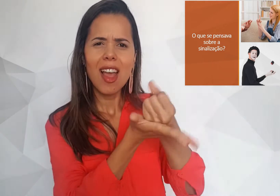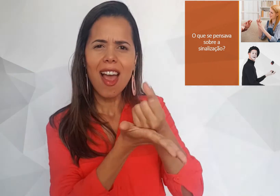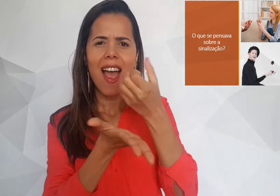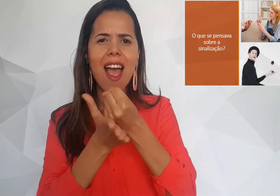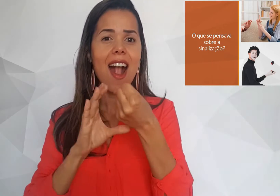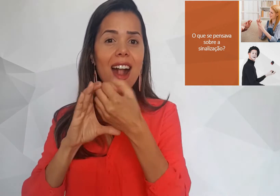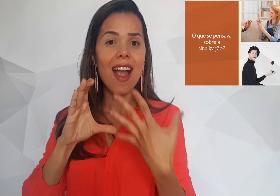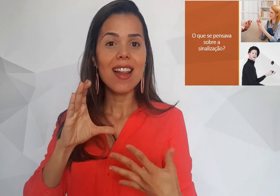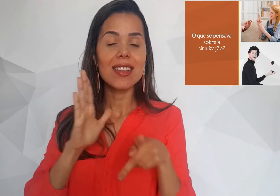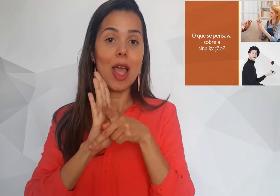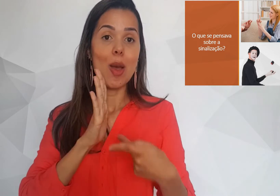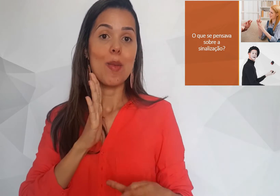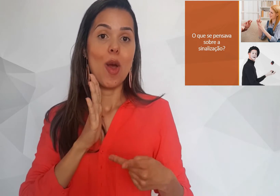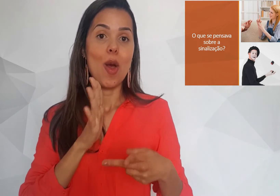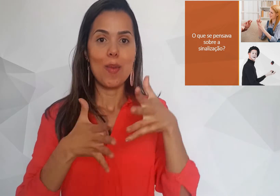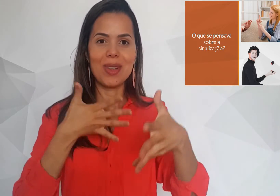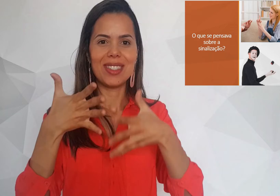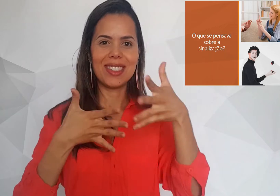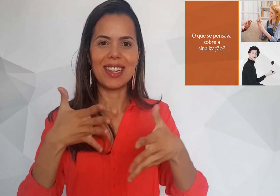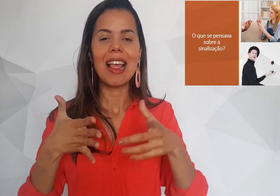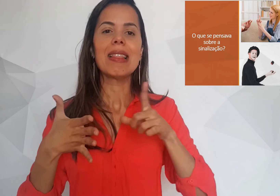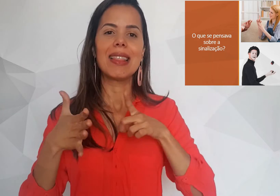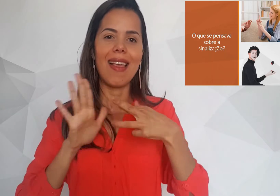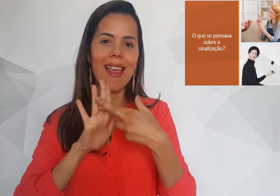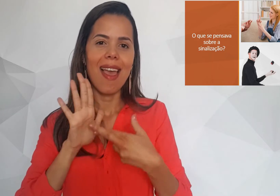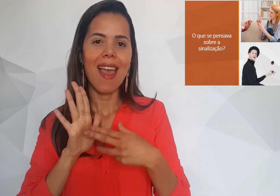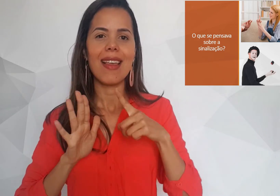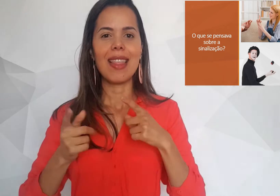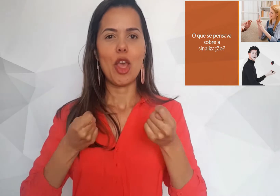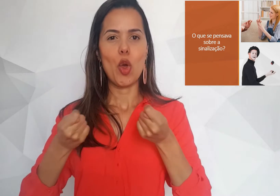registros, descrever certas regularidades, controle,